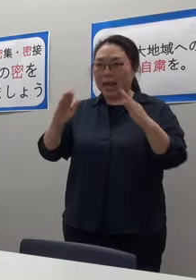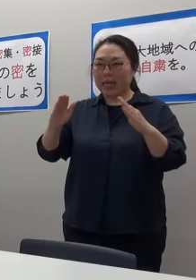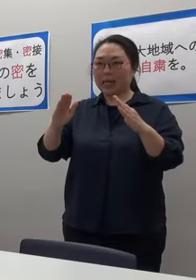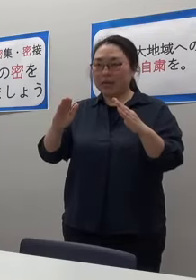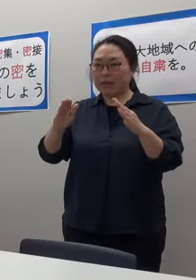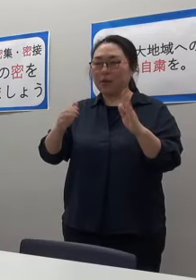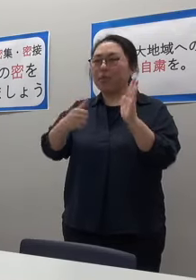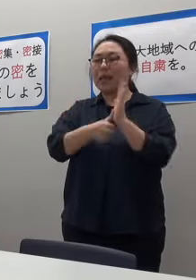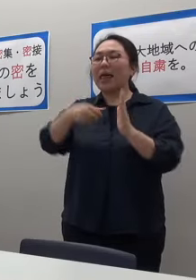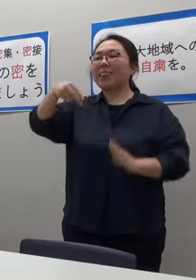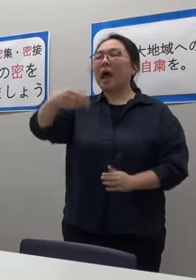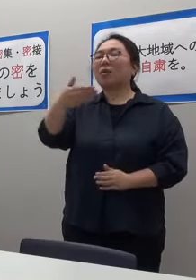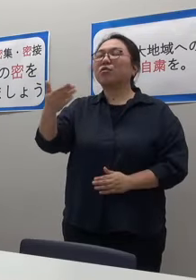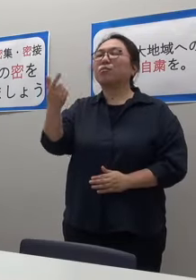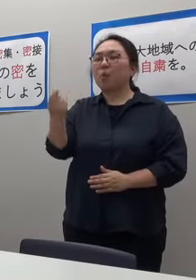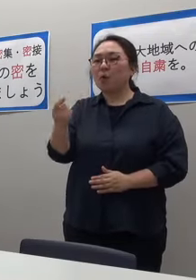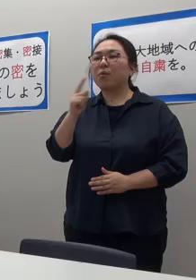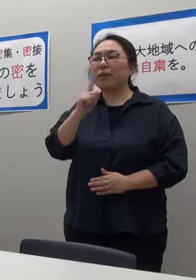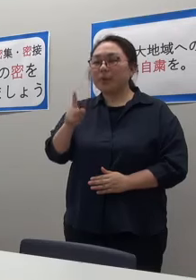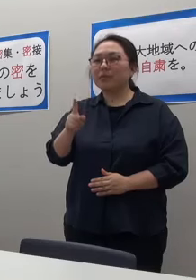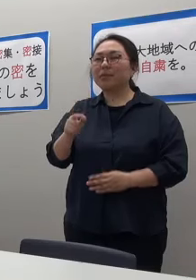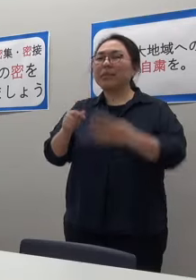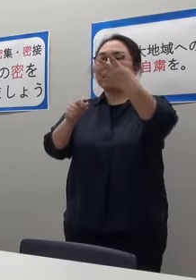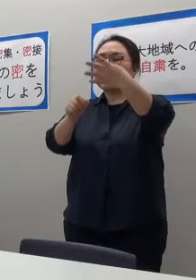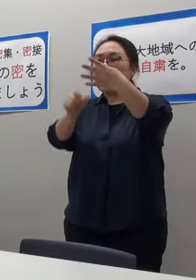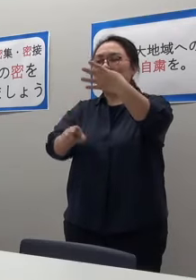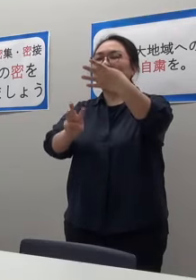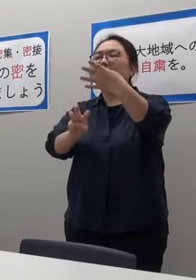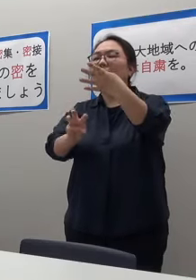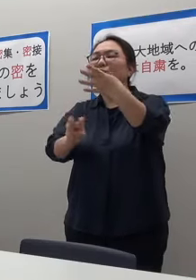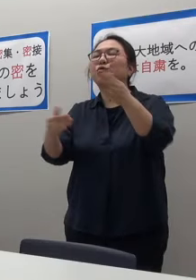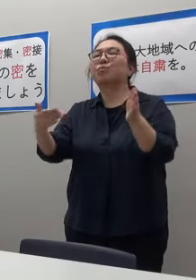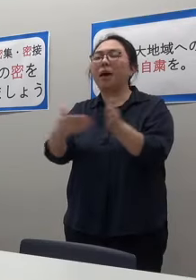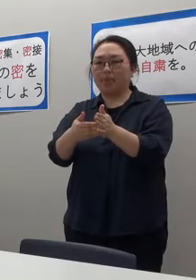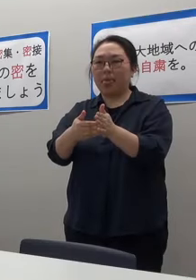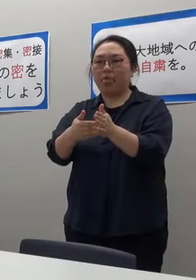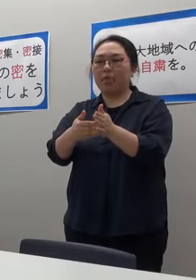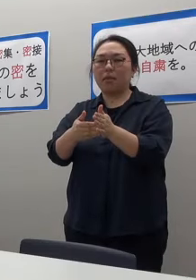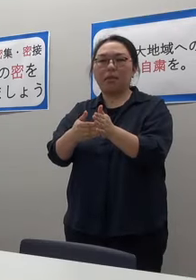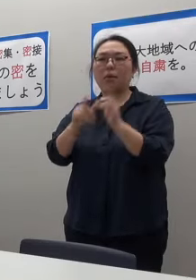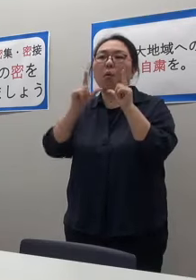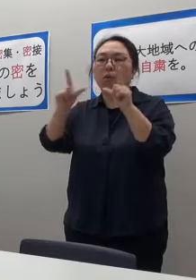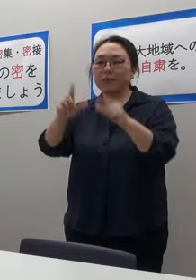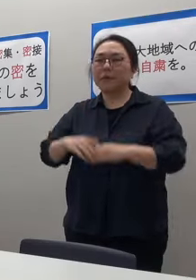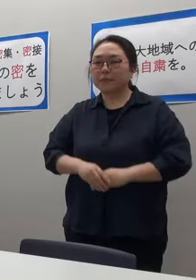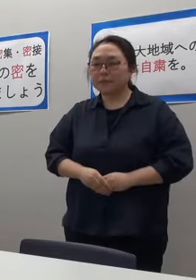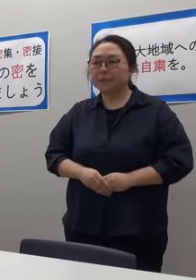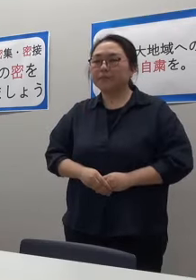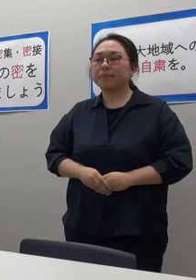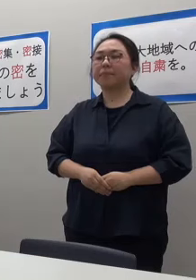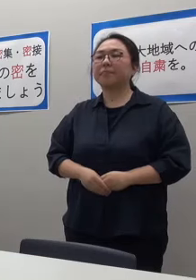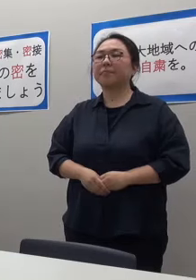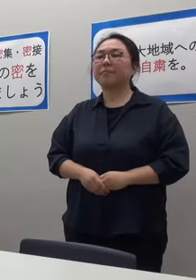とさせていただきます。 あともう1点なんですけども、まあ、調査中だとは思うんですけども